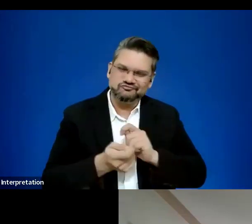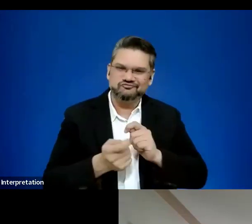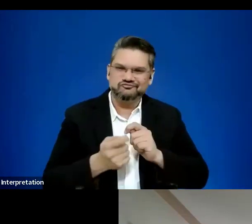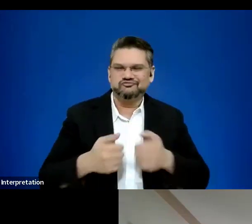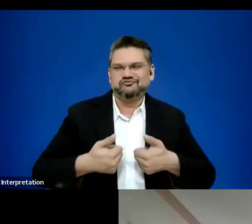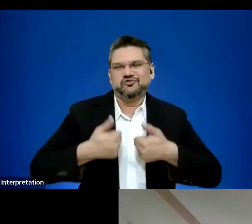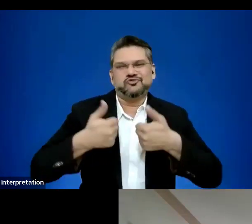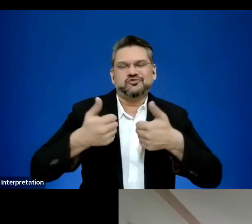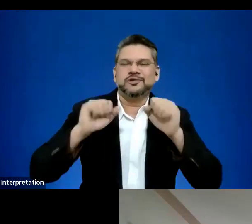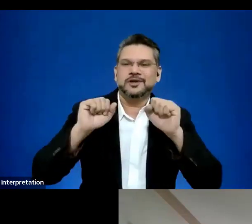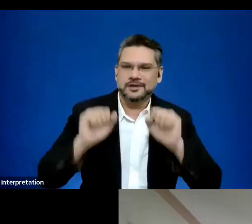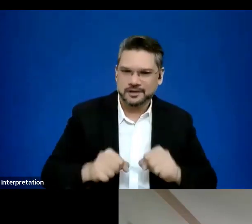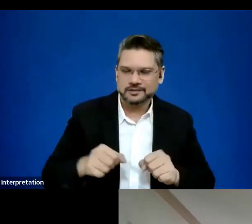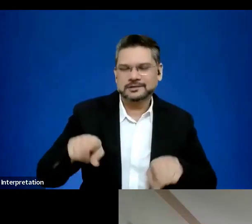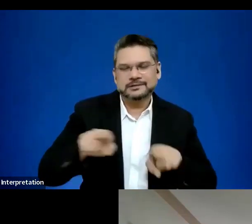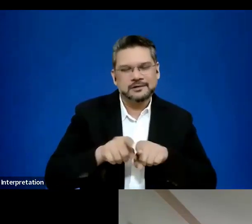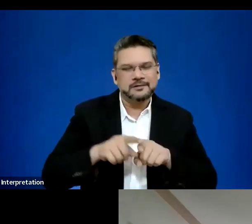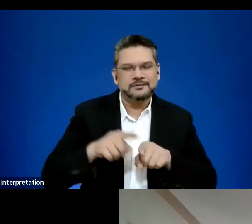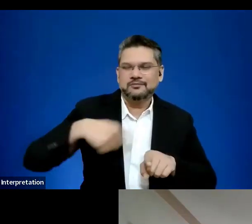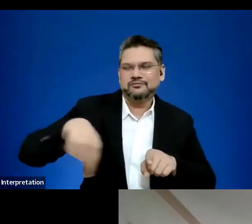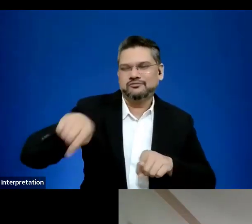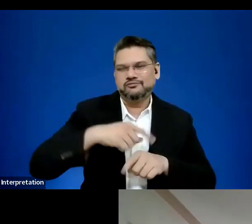当她的这个，